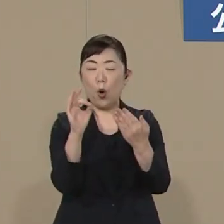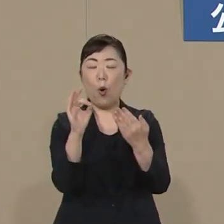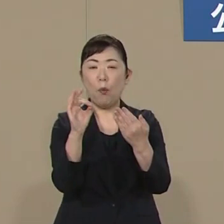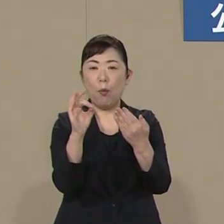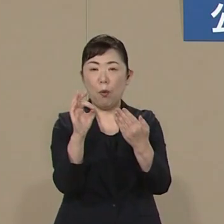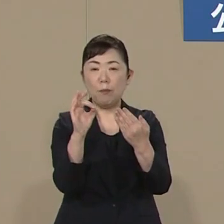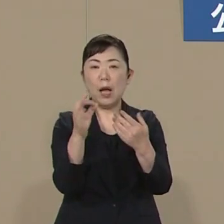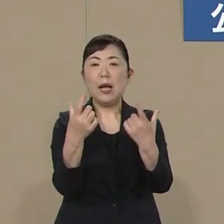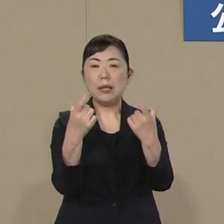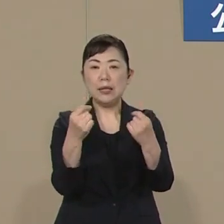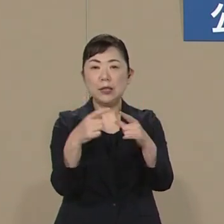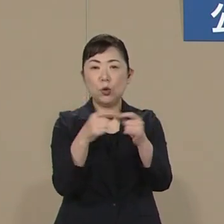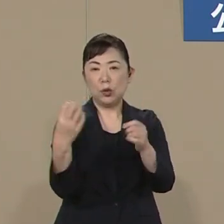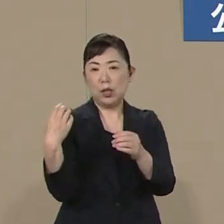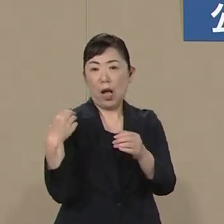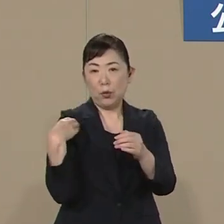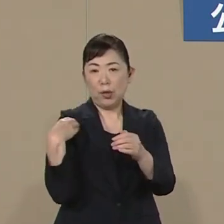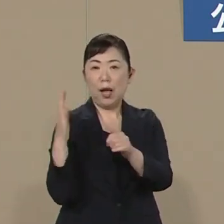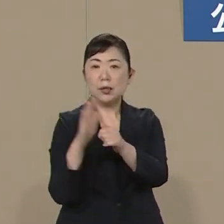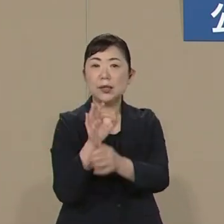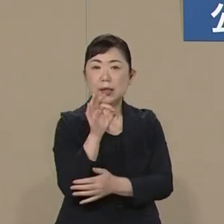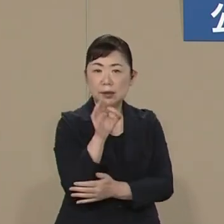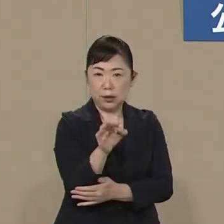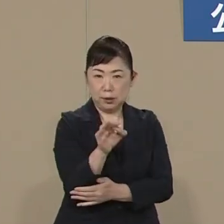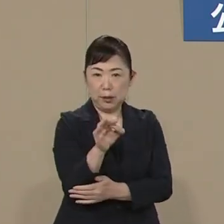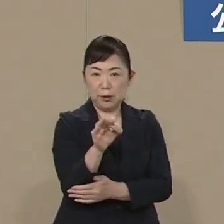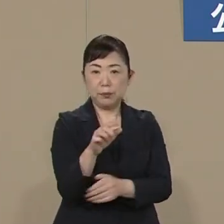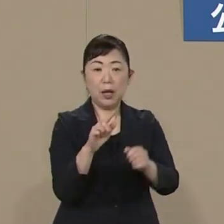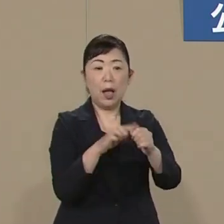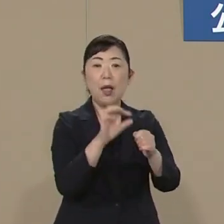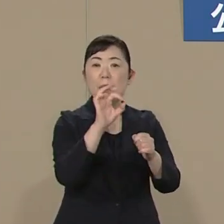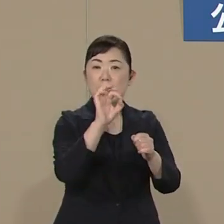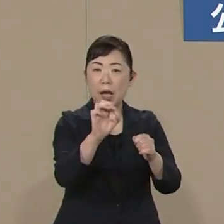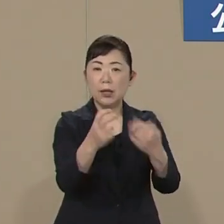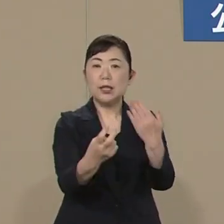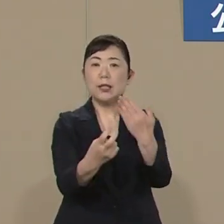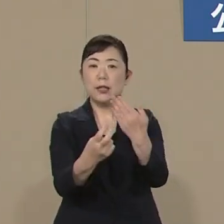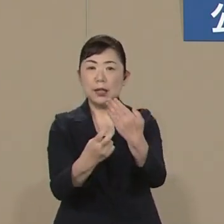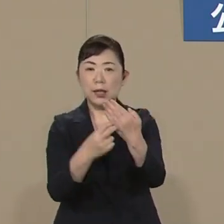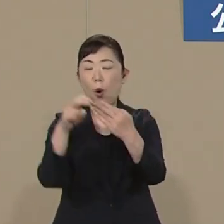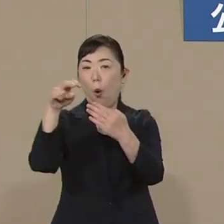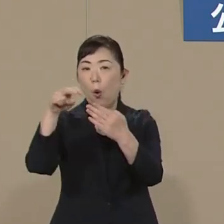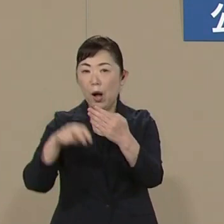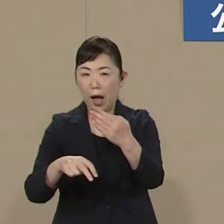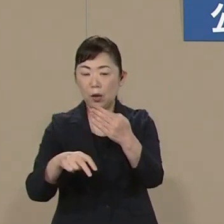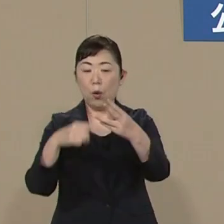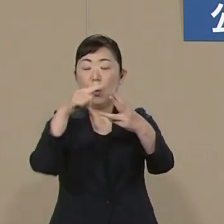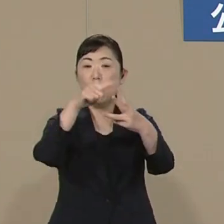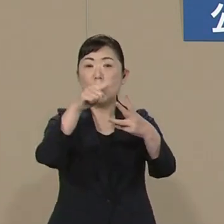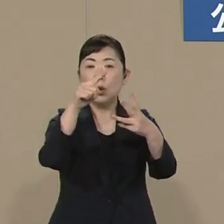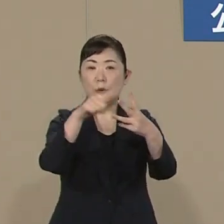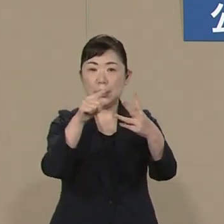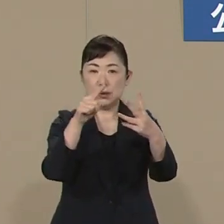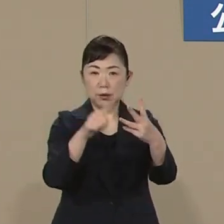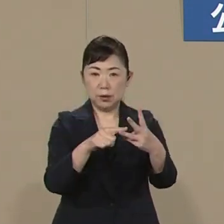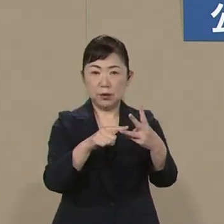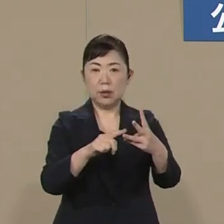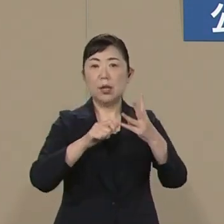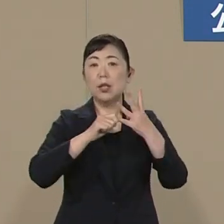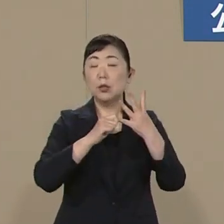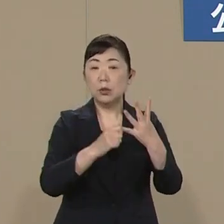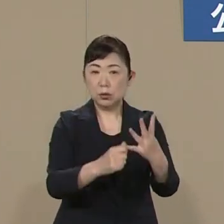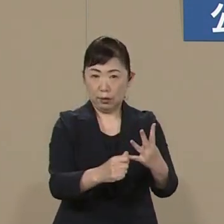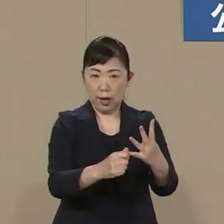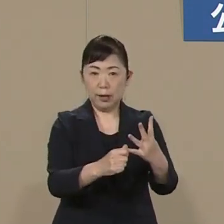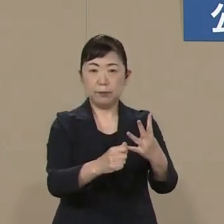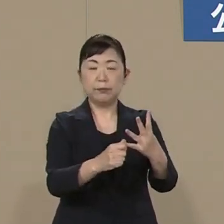化を国でも行いますこれまでの年金医療介護という社会